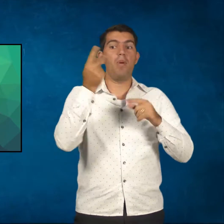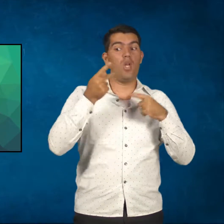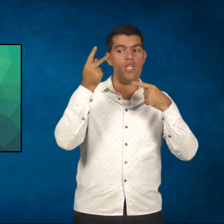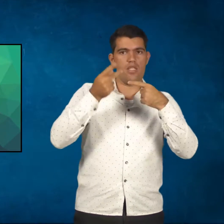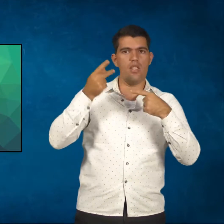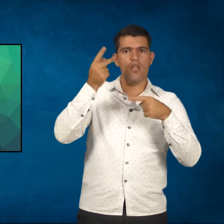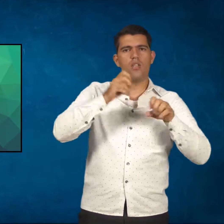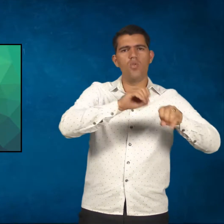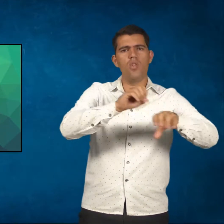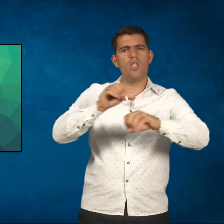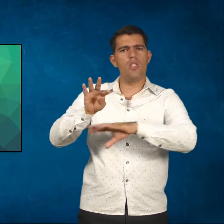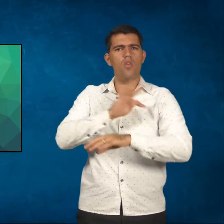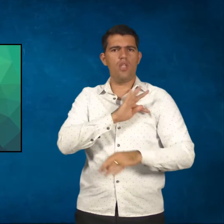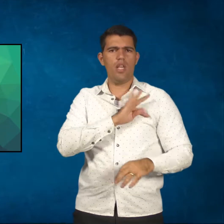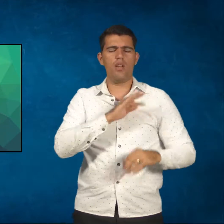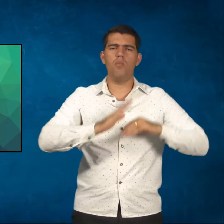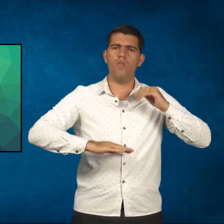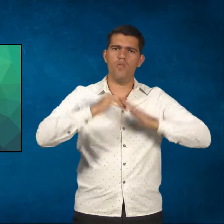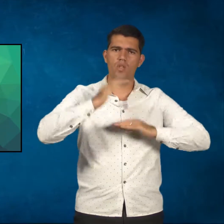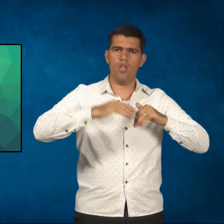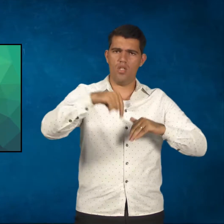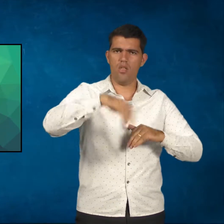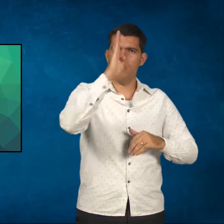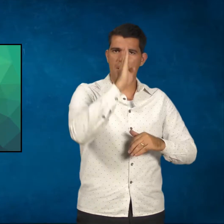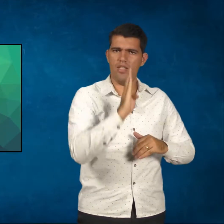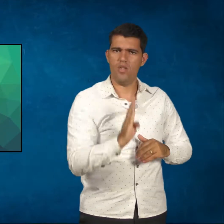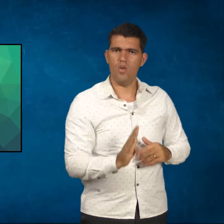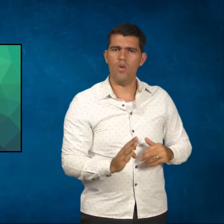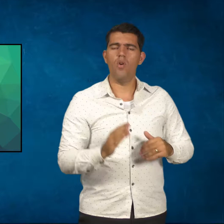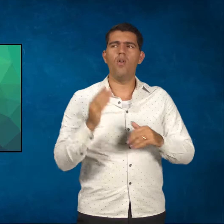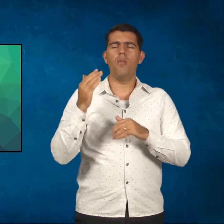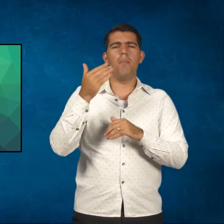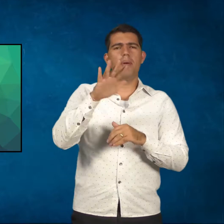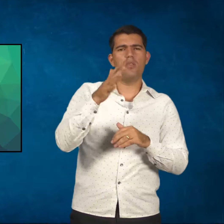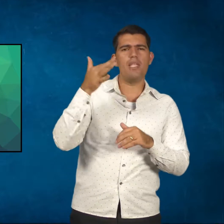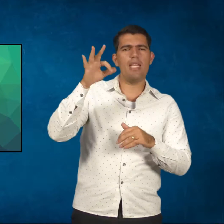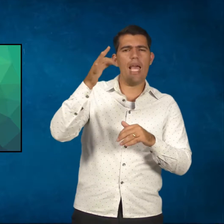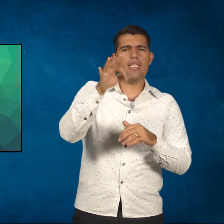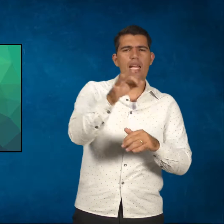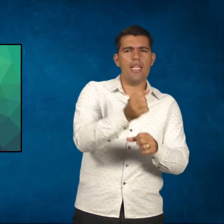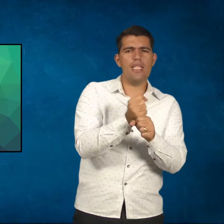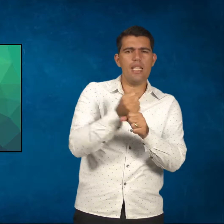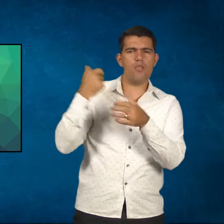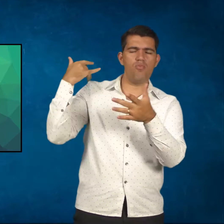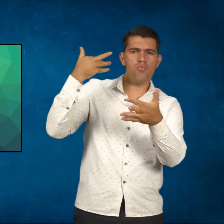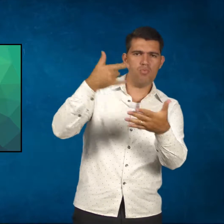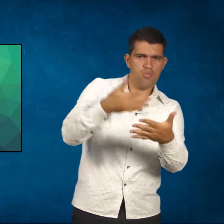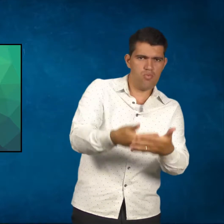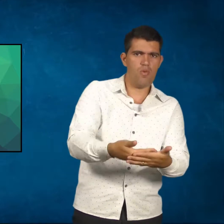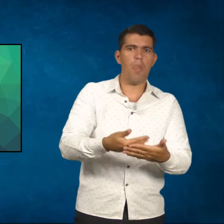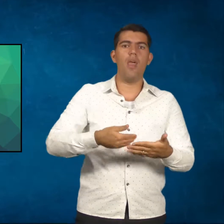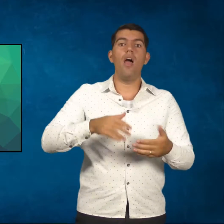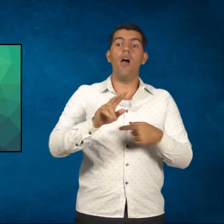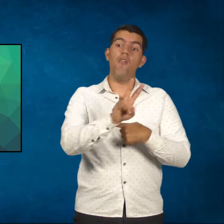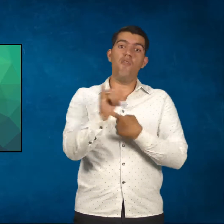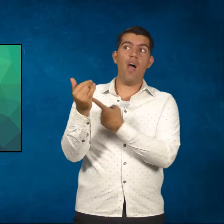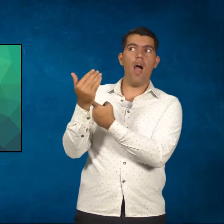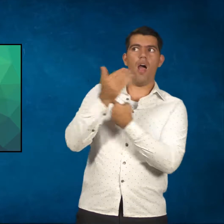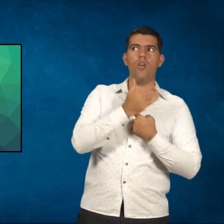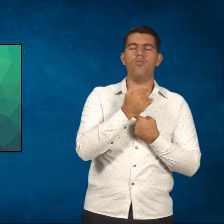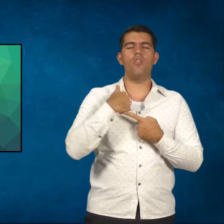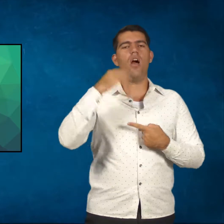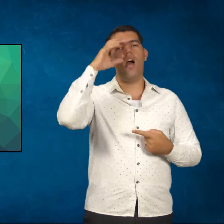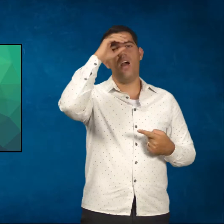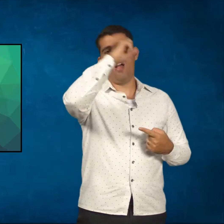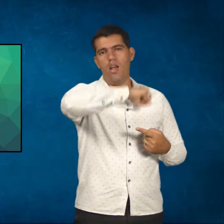politicamente o ensino técnico profissionalizante brasileiro nas últimas décadas. Isso vai nos ajudar a